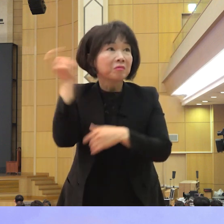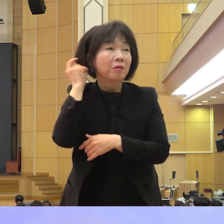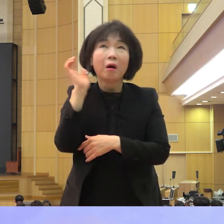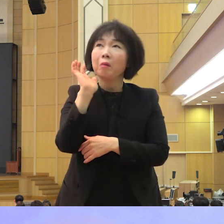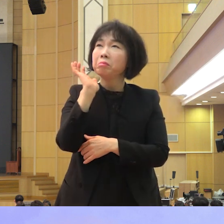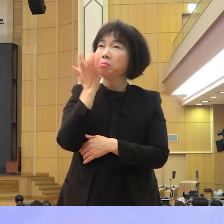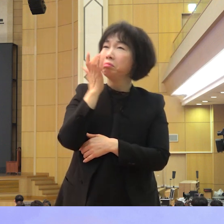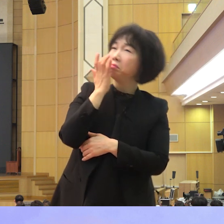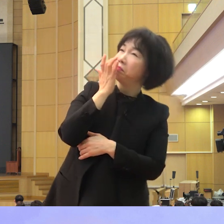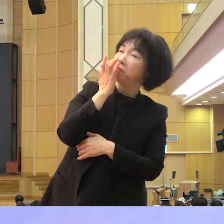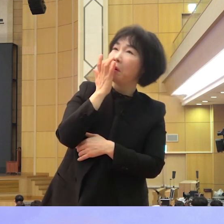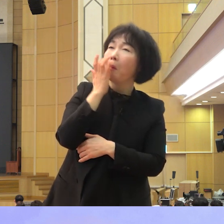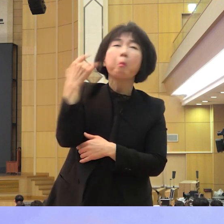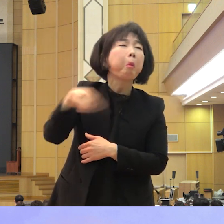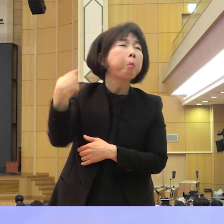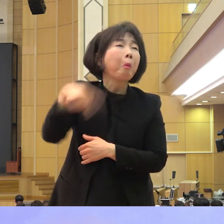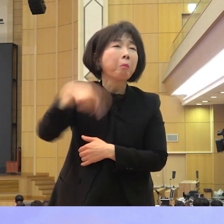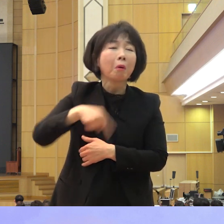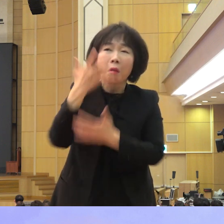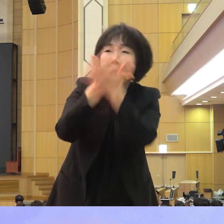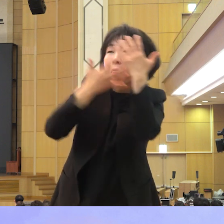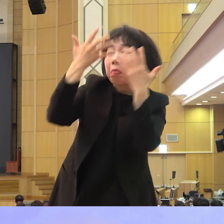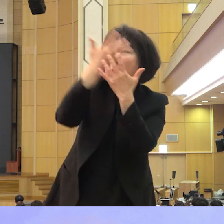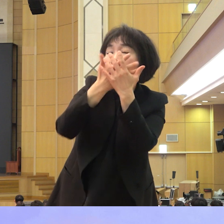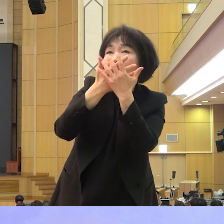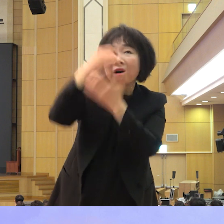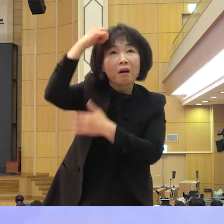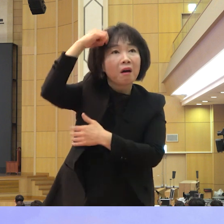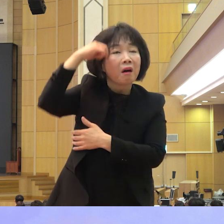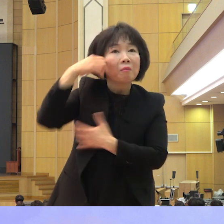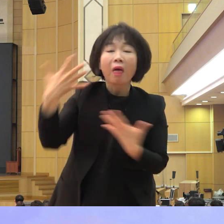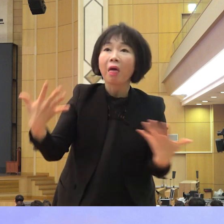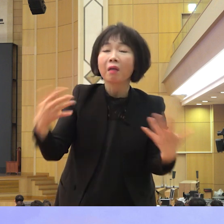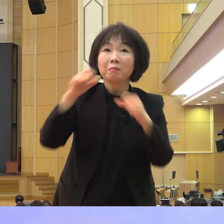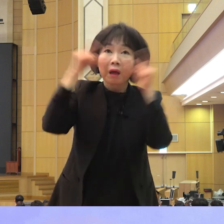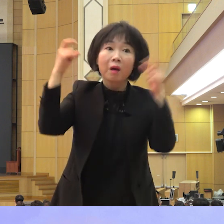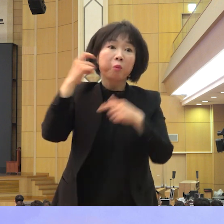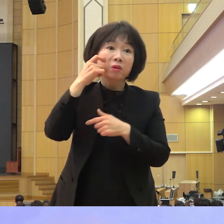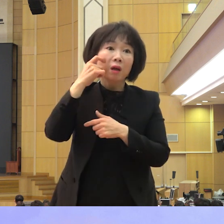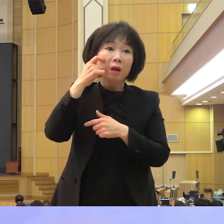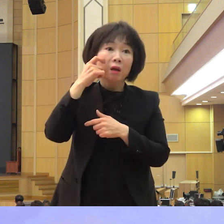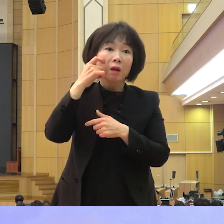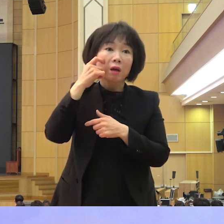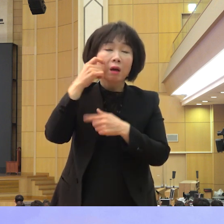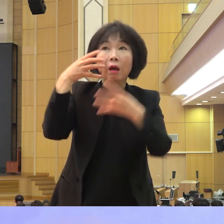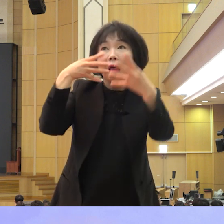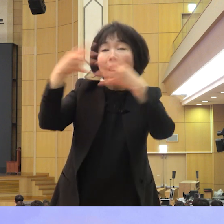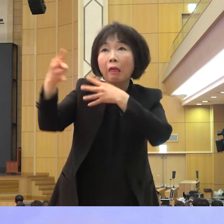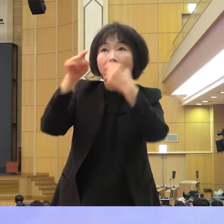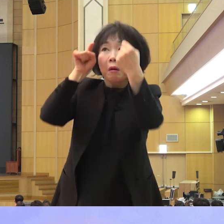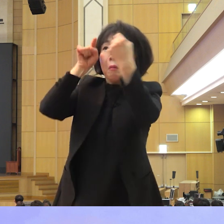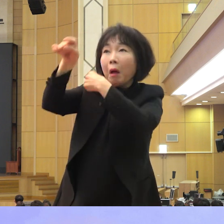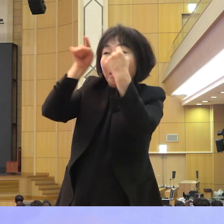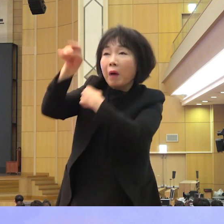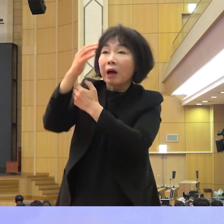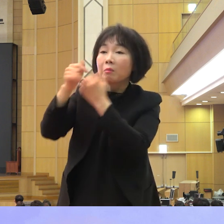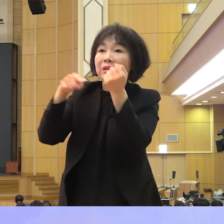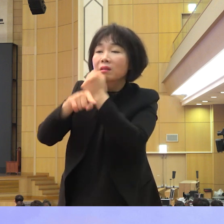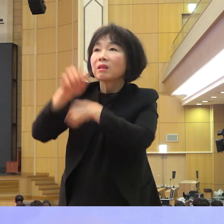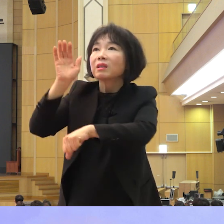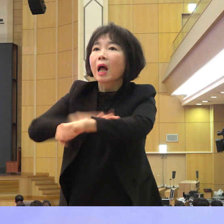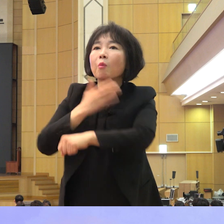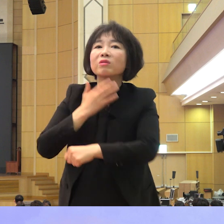내 생각대로 듣고 내 지식대로 듣고 내 상식대로 들어버리니까 잘못, 하나님의 뜻을 잘못